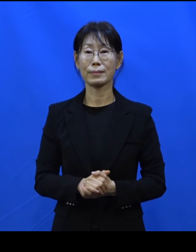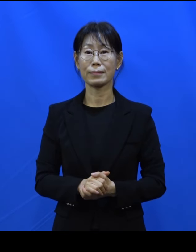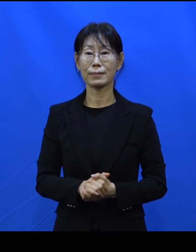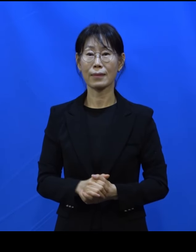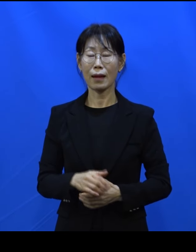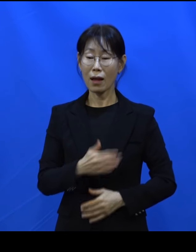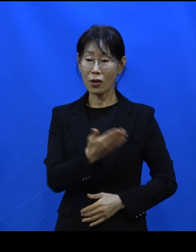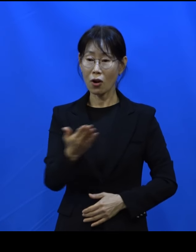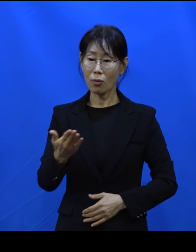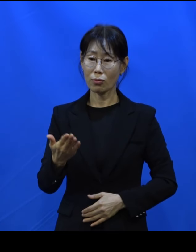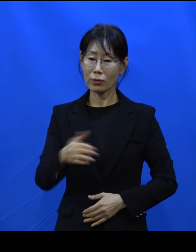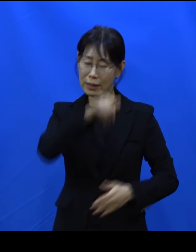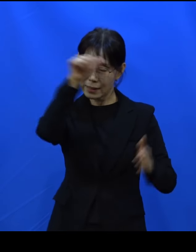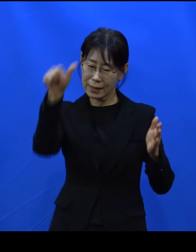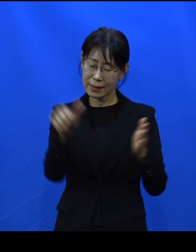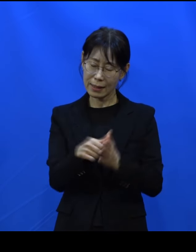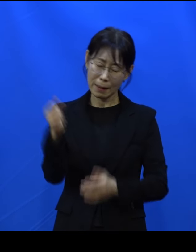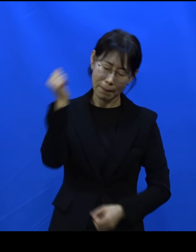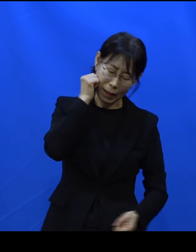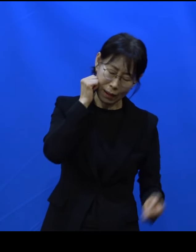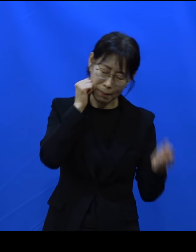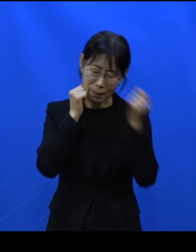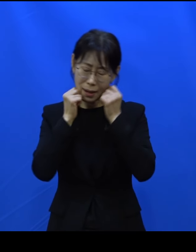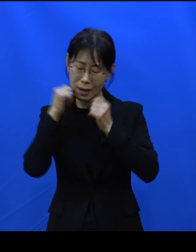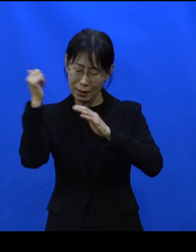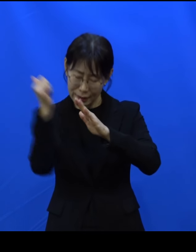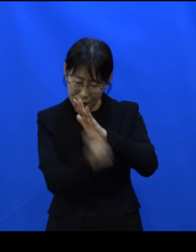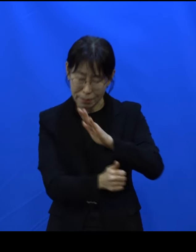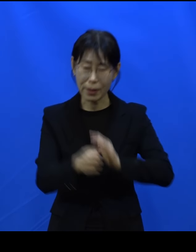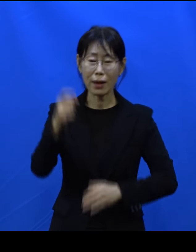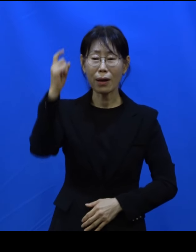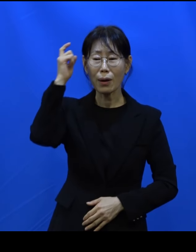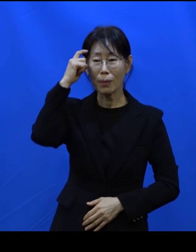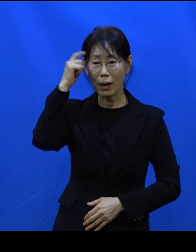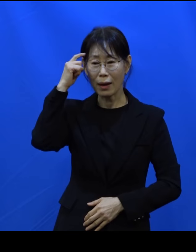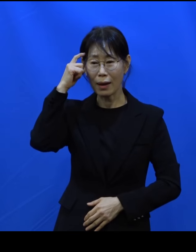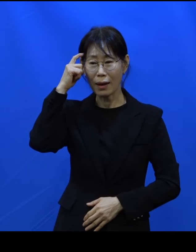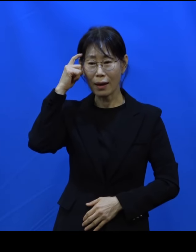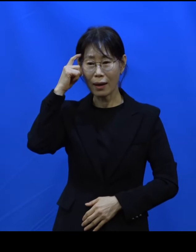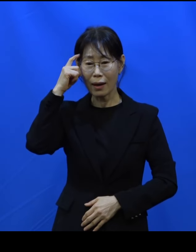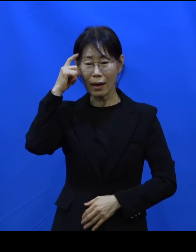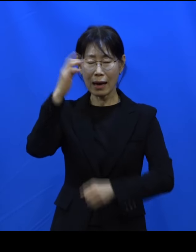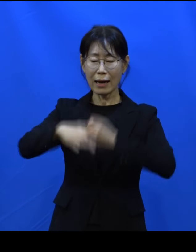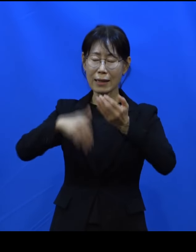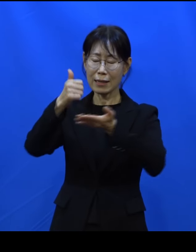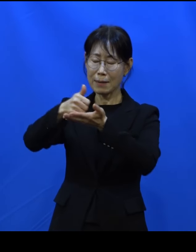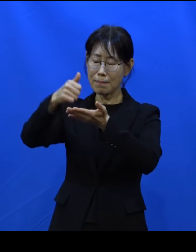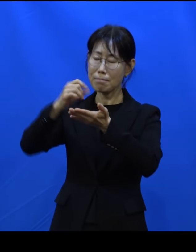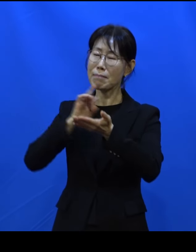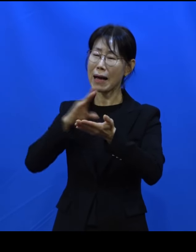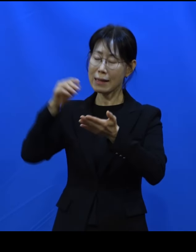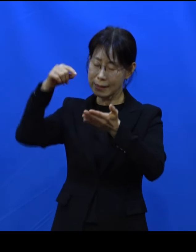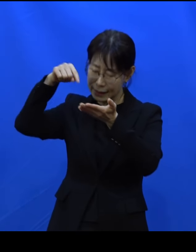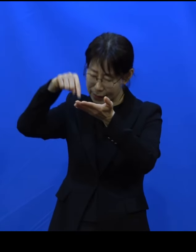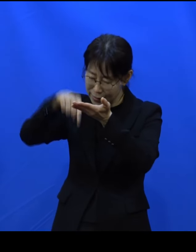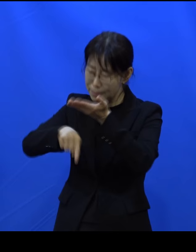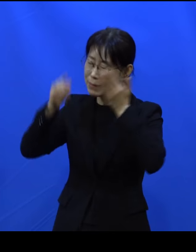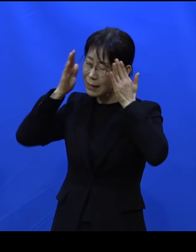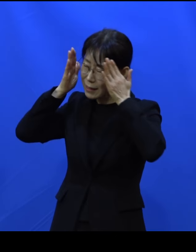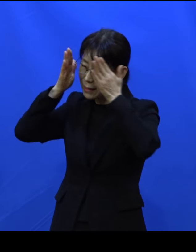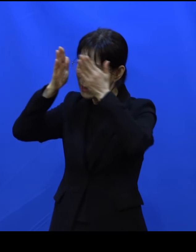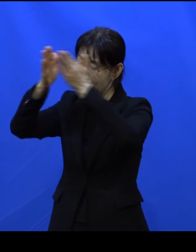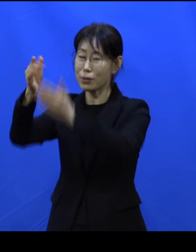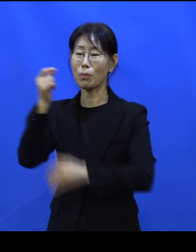우리가 주로 실패하는 게 뭐죠? 주목하는 거예요. 우리는 산만해요. 우리는 그래서 그리스도를 놓쳐요.